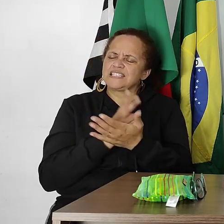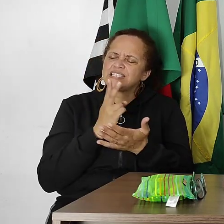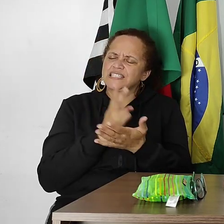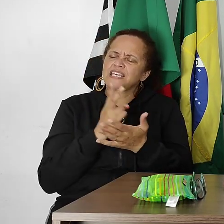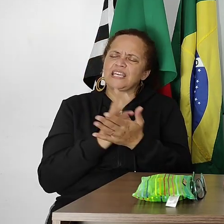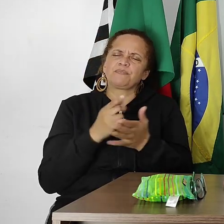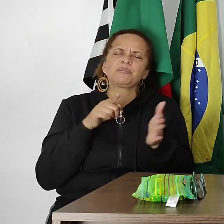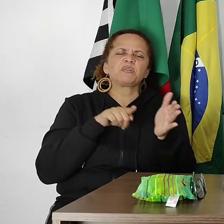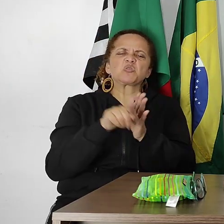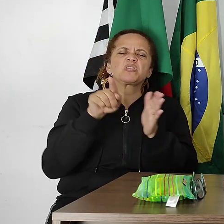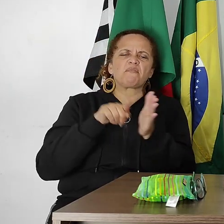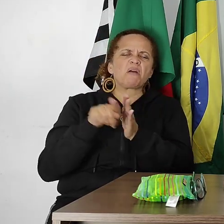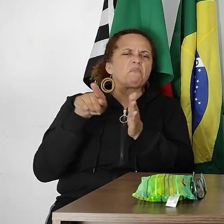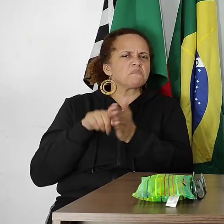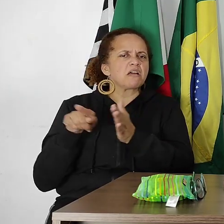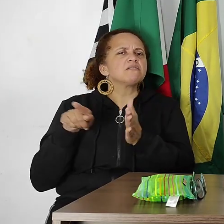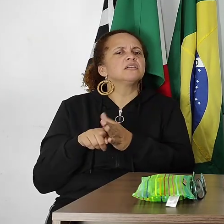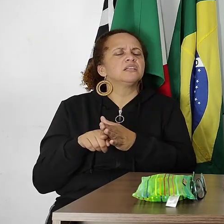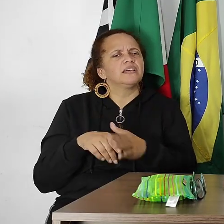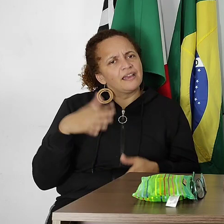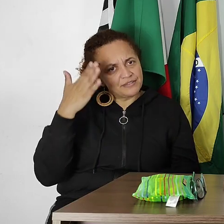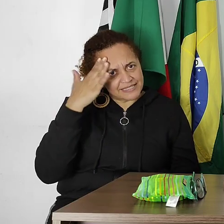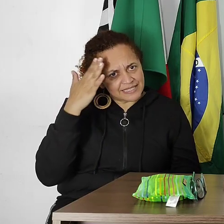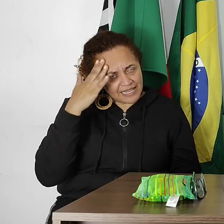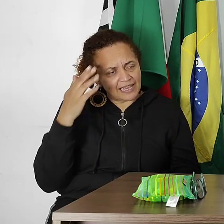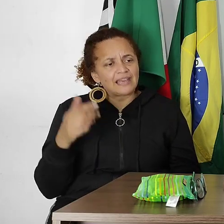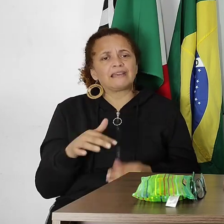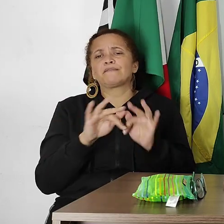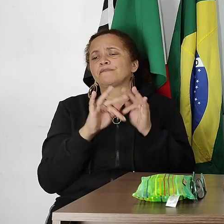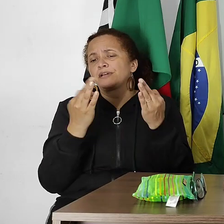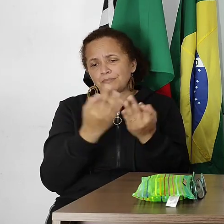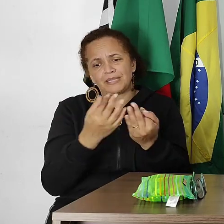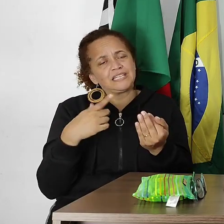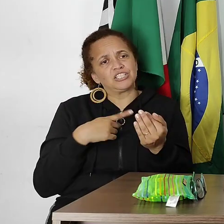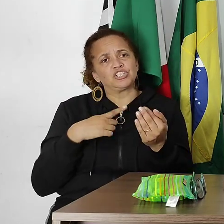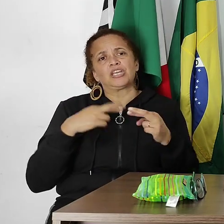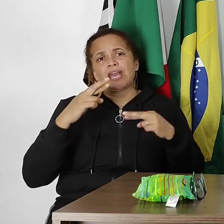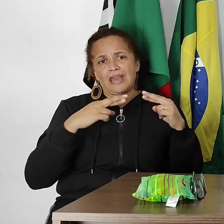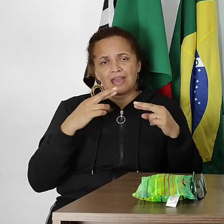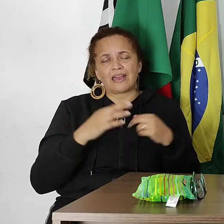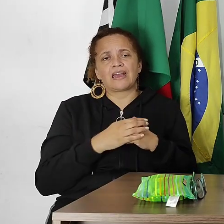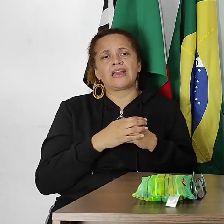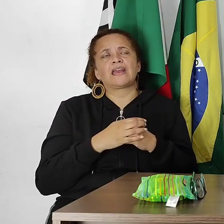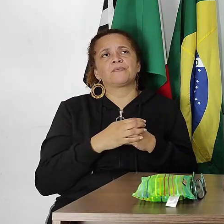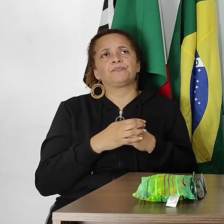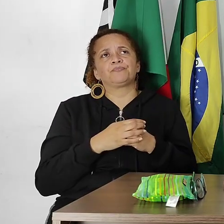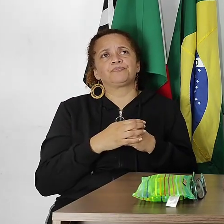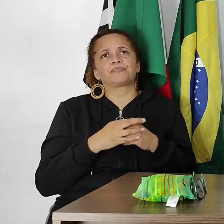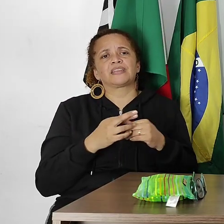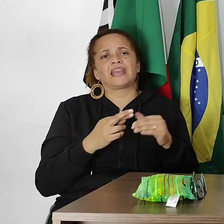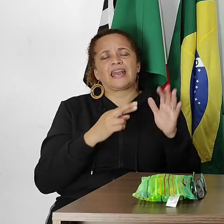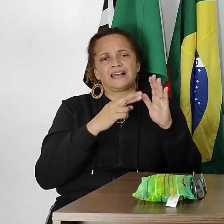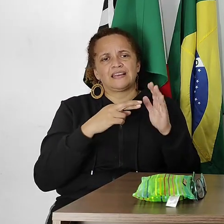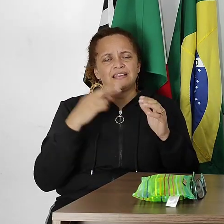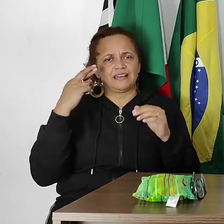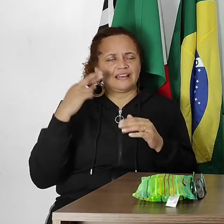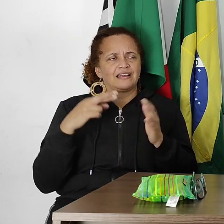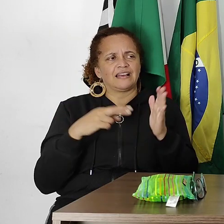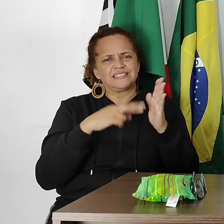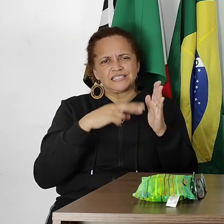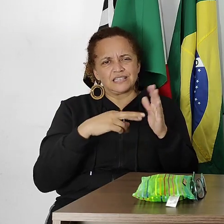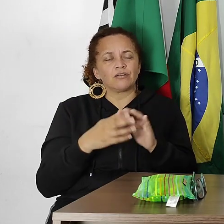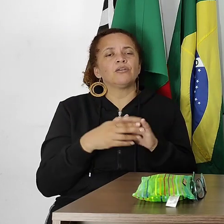não. E eles tinham toda a razão, né? Porque tinha acabado de dar um voto de confiança para nós e a gente mais uma